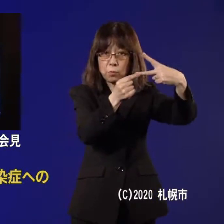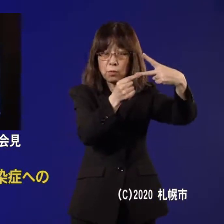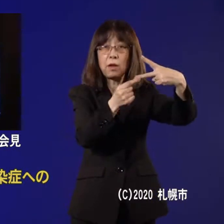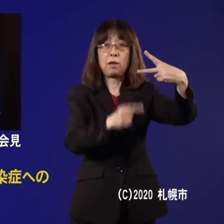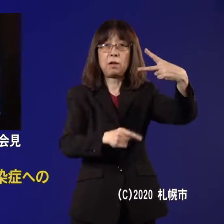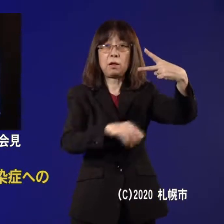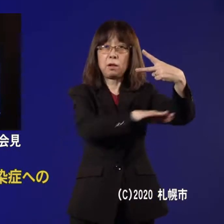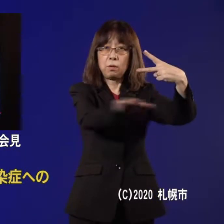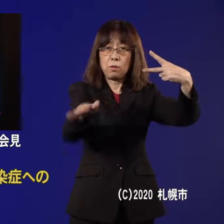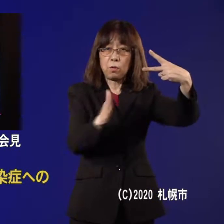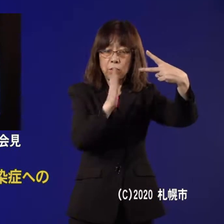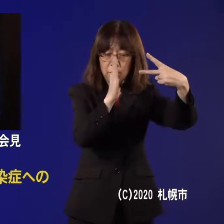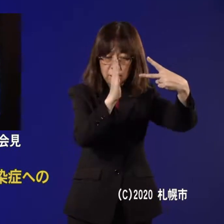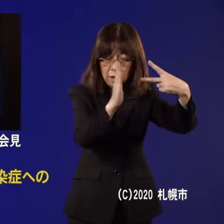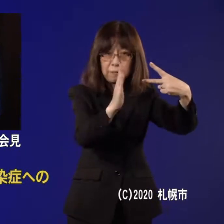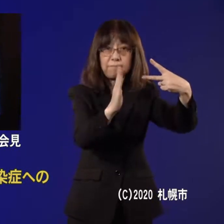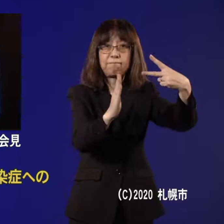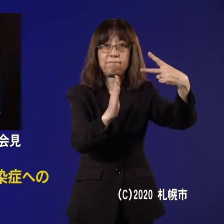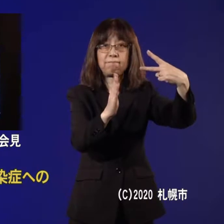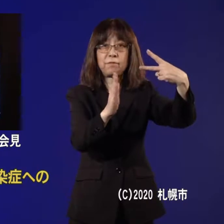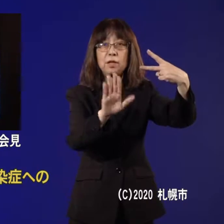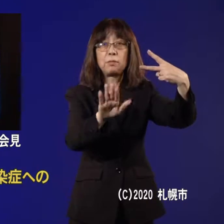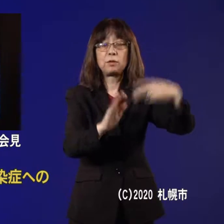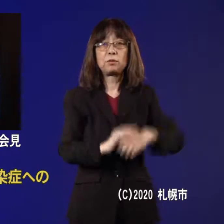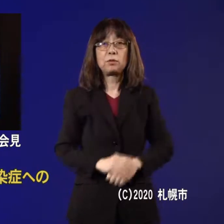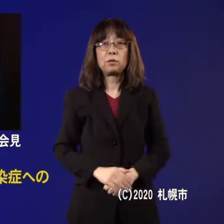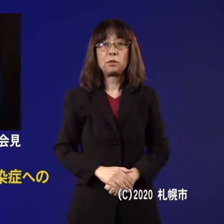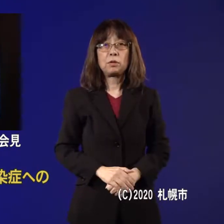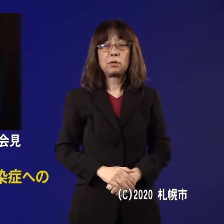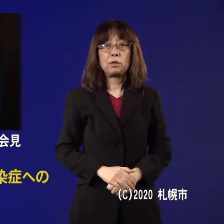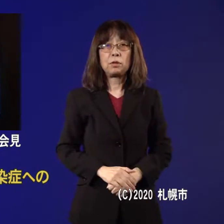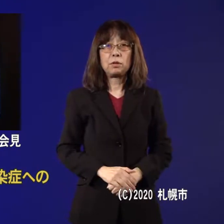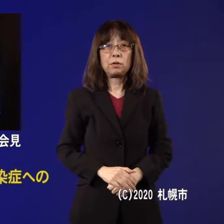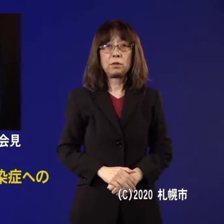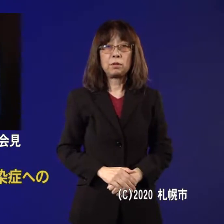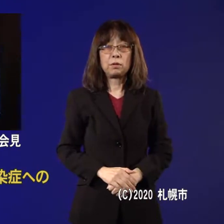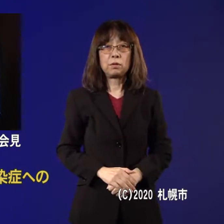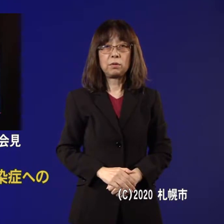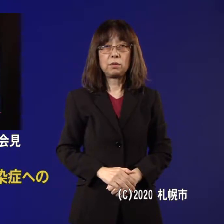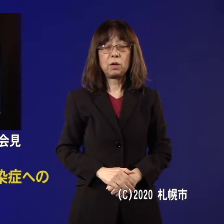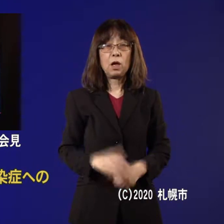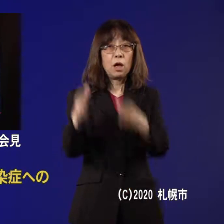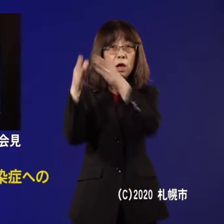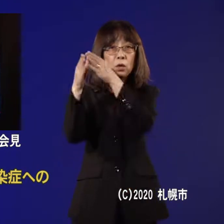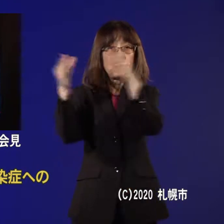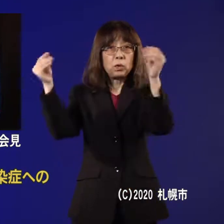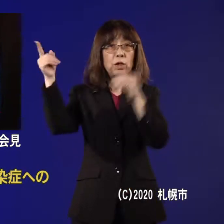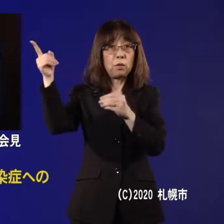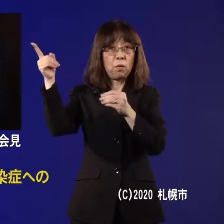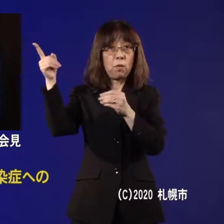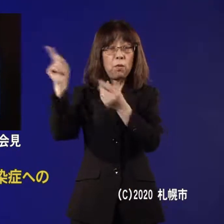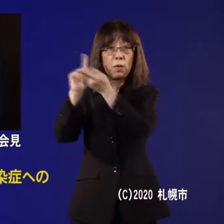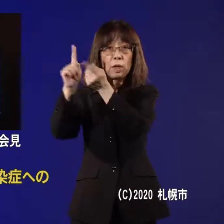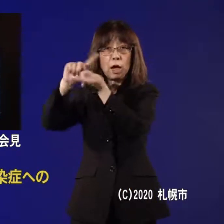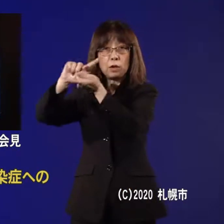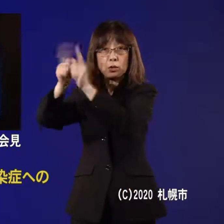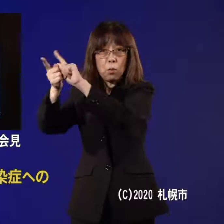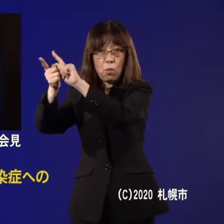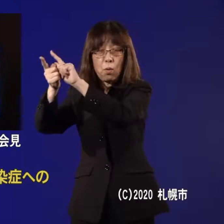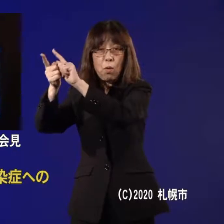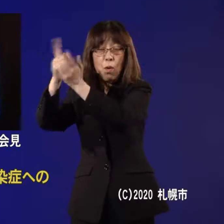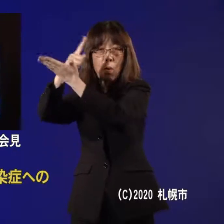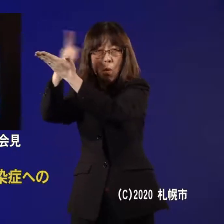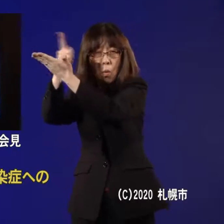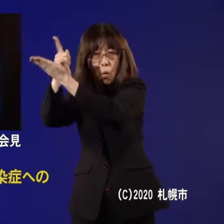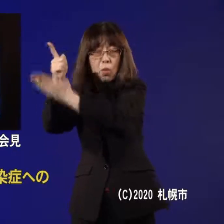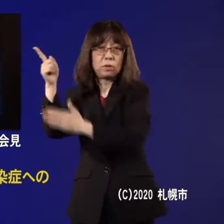お願いをするという状況になります。そこでこれは国の対処方針によってです